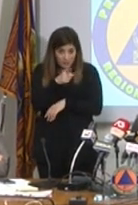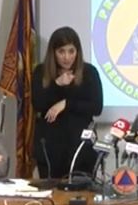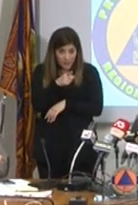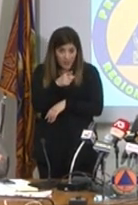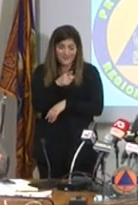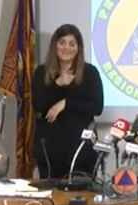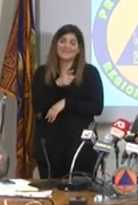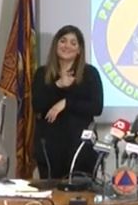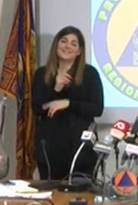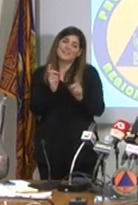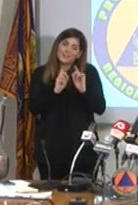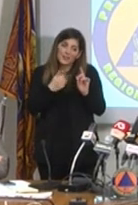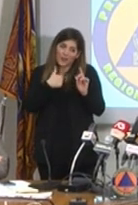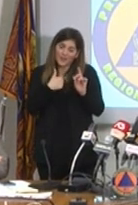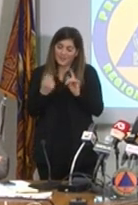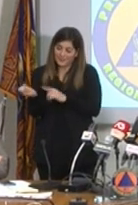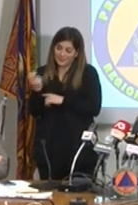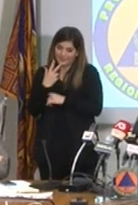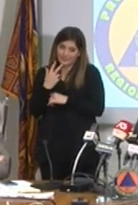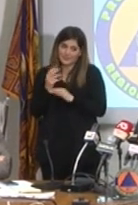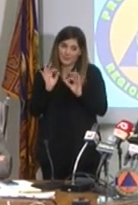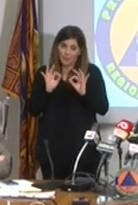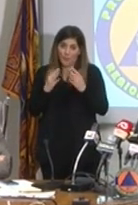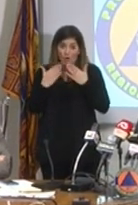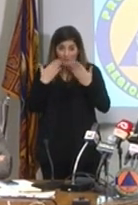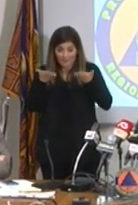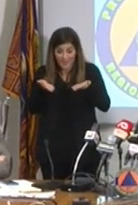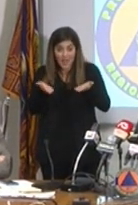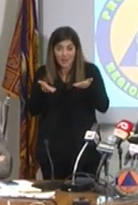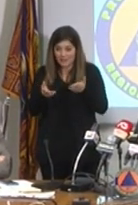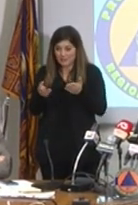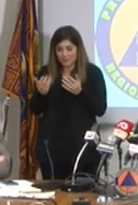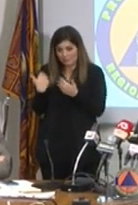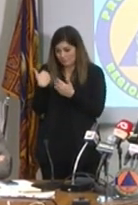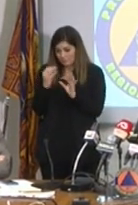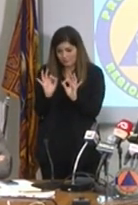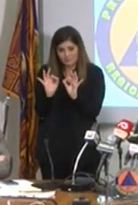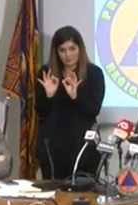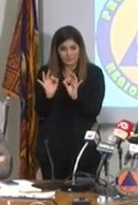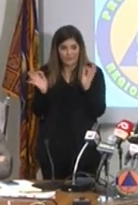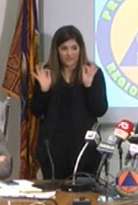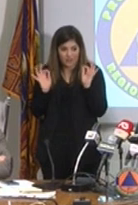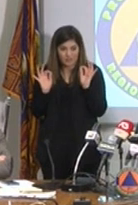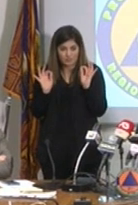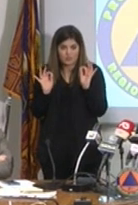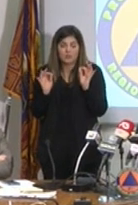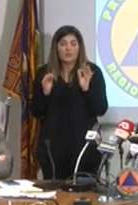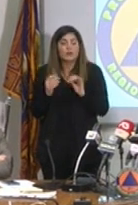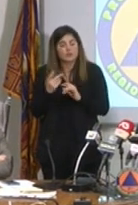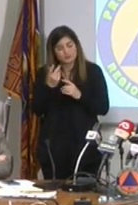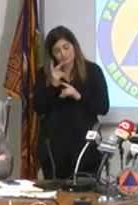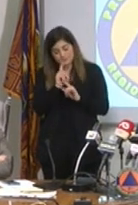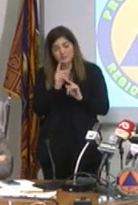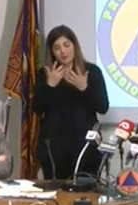No, dicevo... L'ha scritto proprio nel corso della conferenza. No, ma guardate, a Bianchiaro non a caso li ho ringraziati. E questi